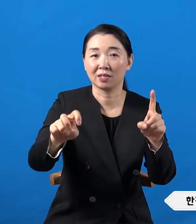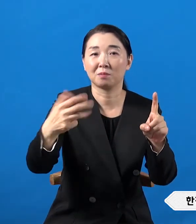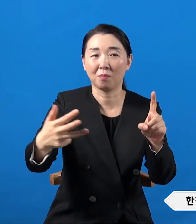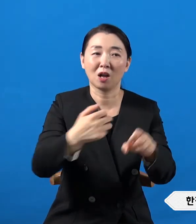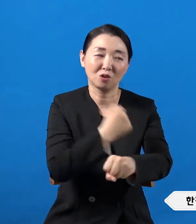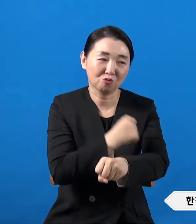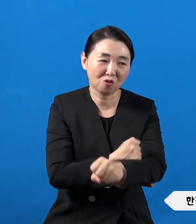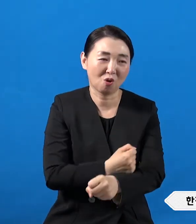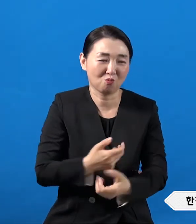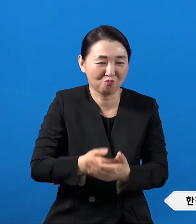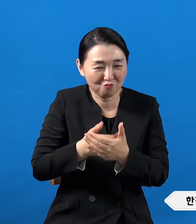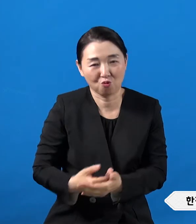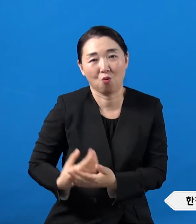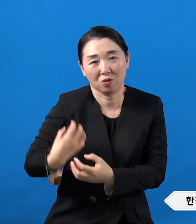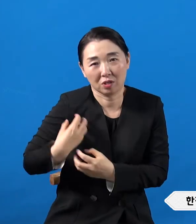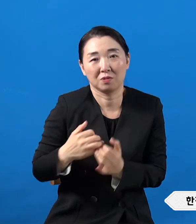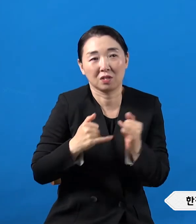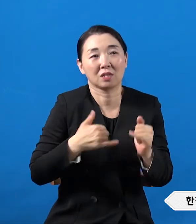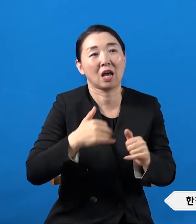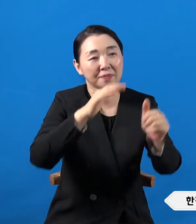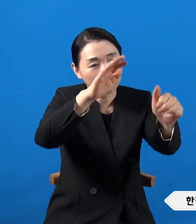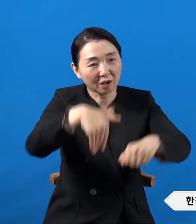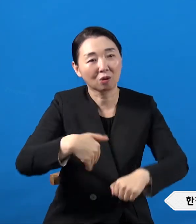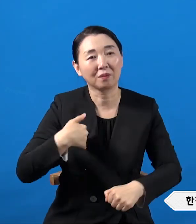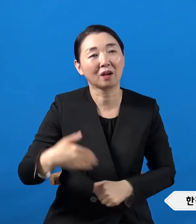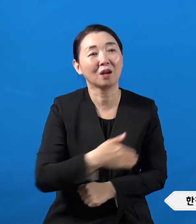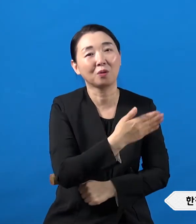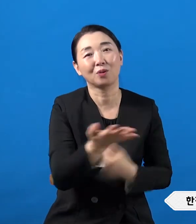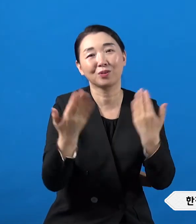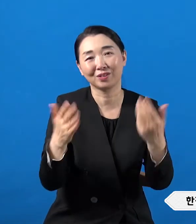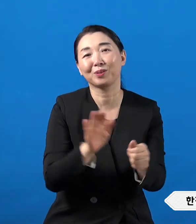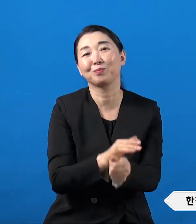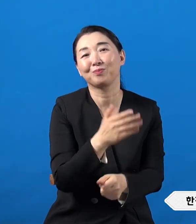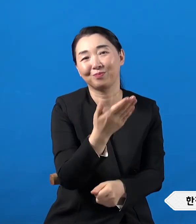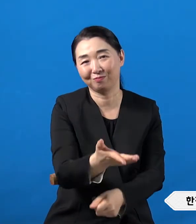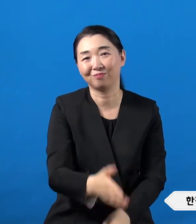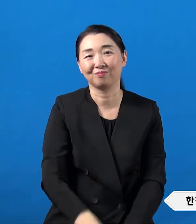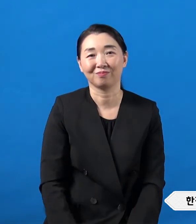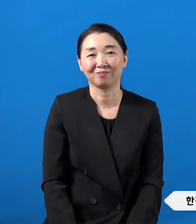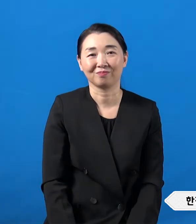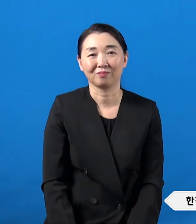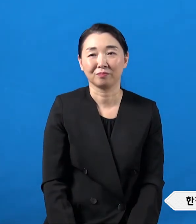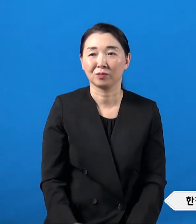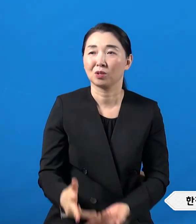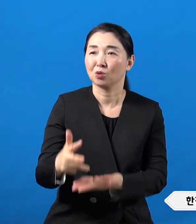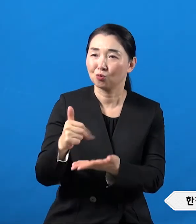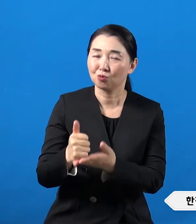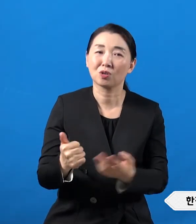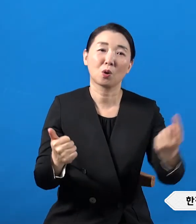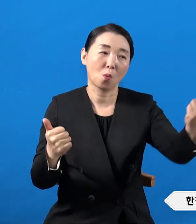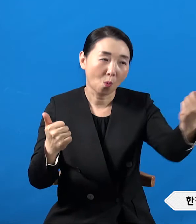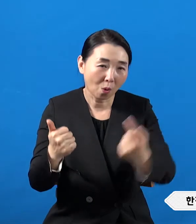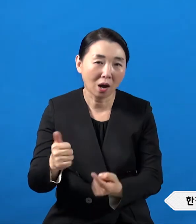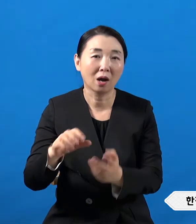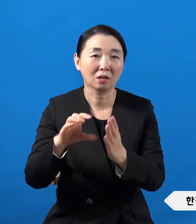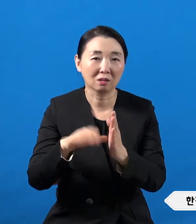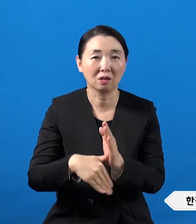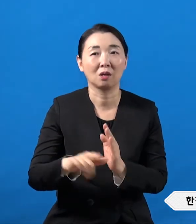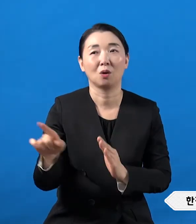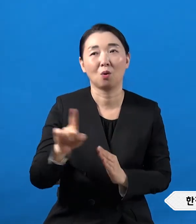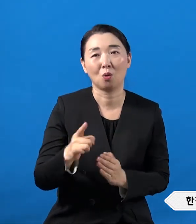수고하고 무거운 짐진 자들아 다 내게로 오라, 내가 너희를 쉬게 하리라고 하셨습니다. 주님께로 나아가기만